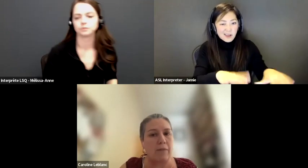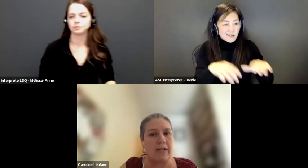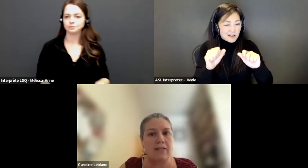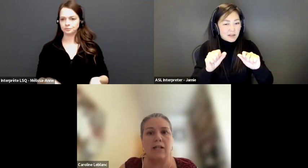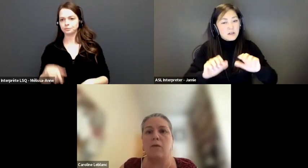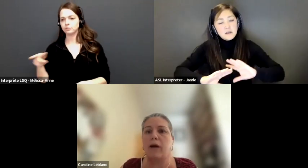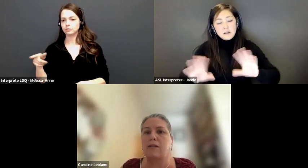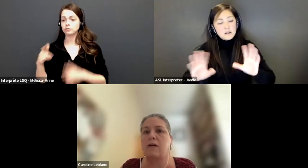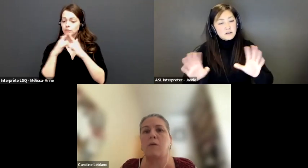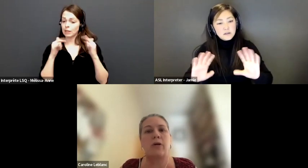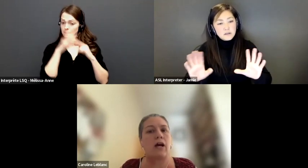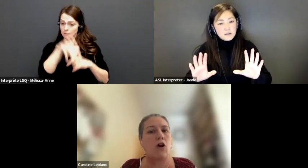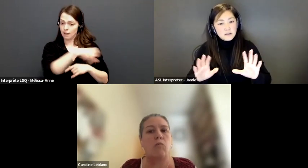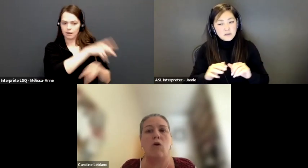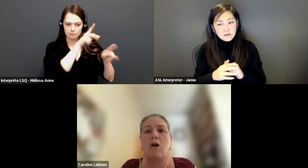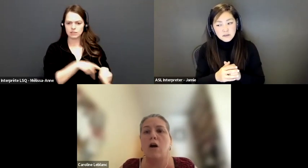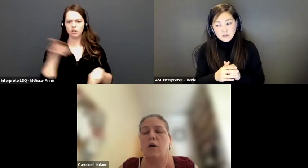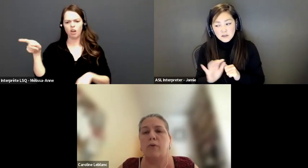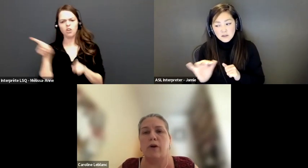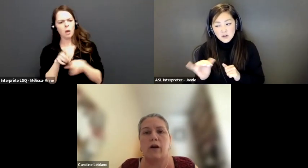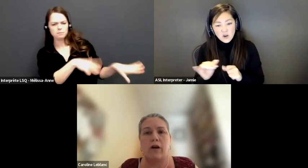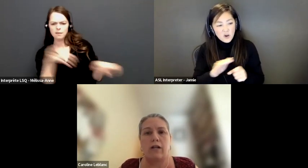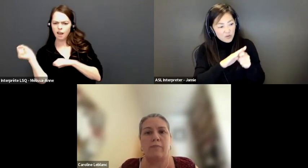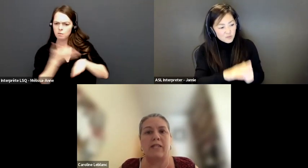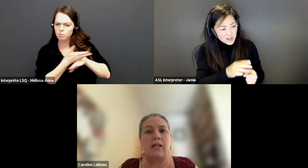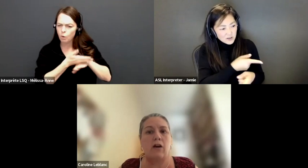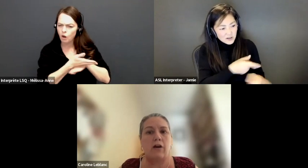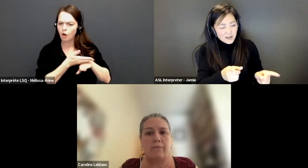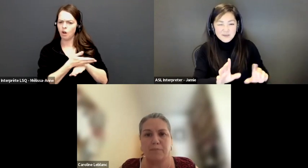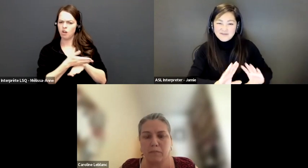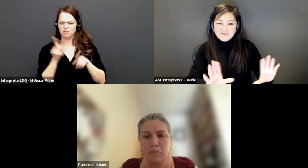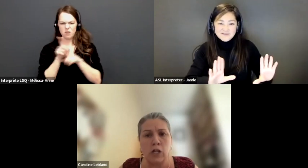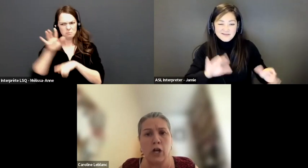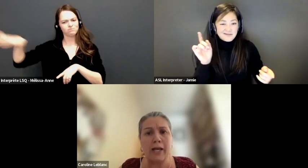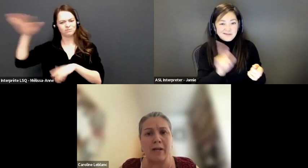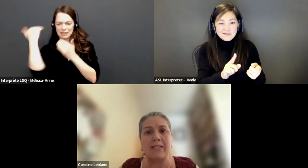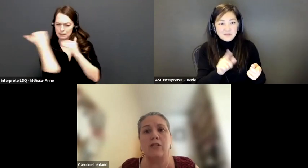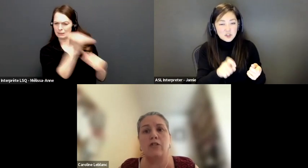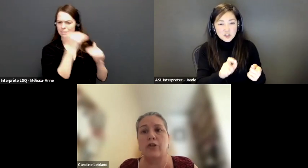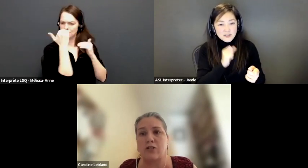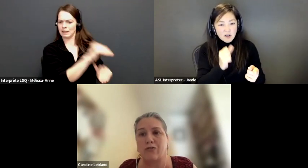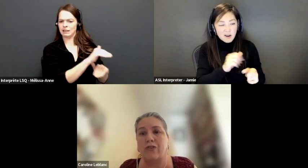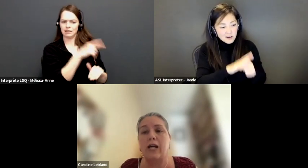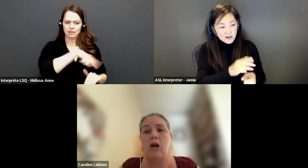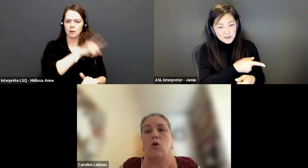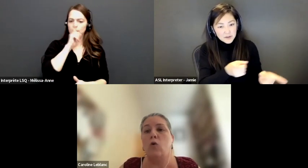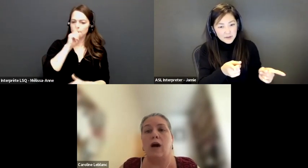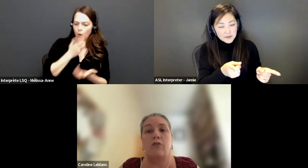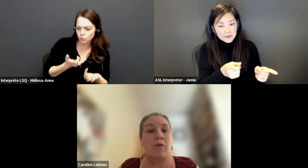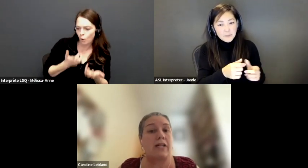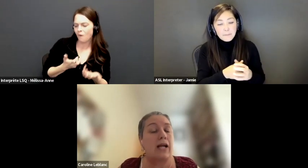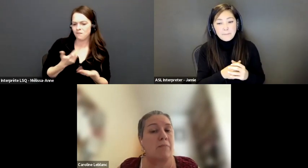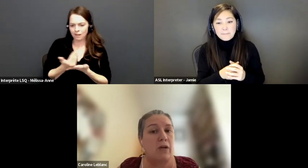leurs capacités, comme par exemple en prenant leur bois pour limiter leur capacité de se réchauffer ou